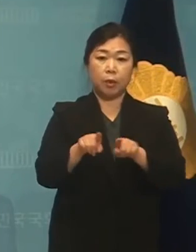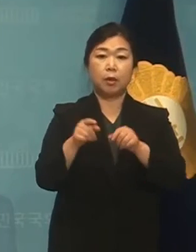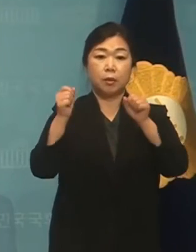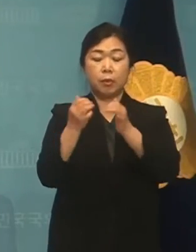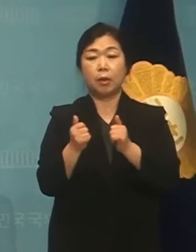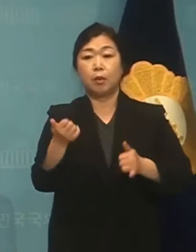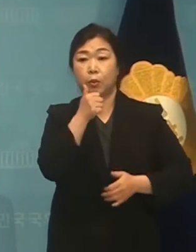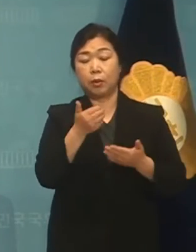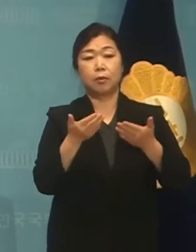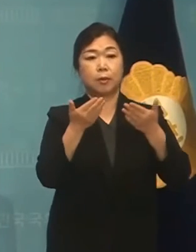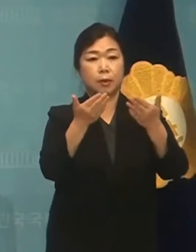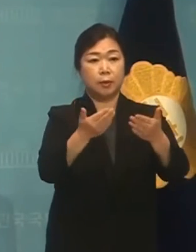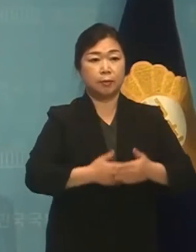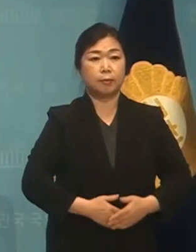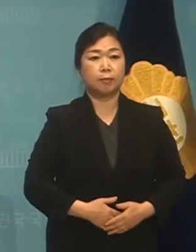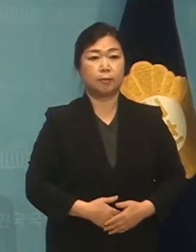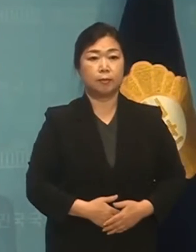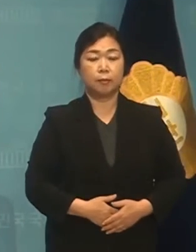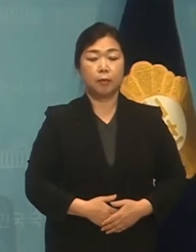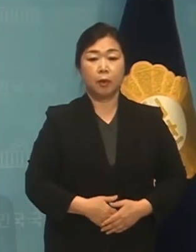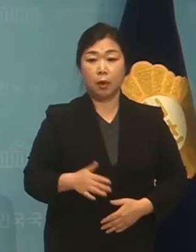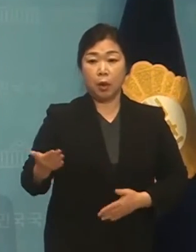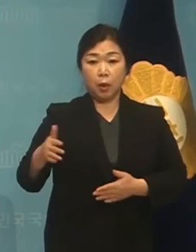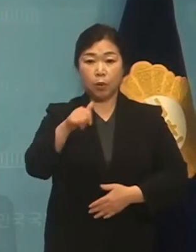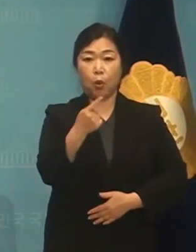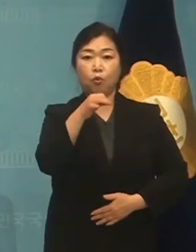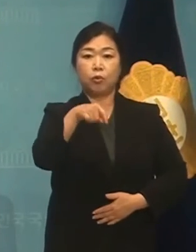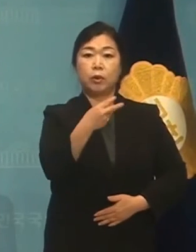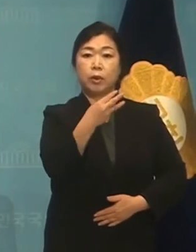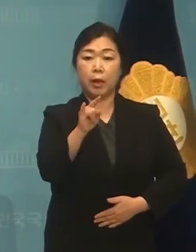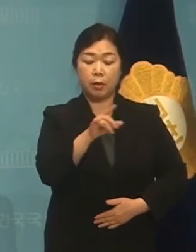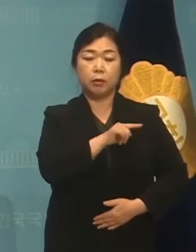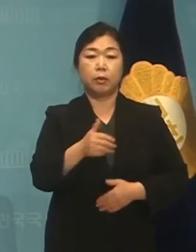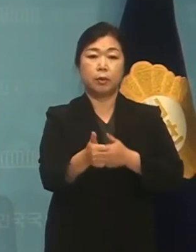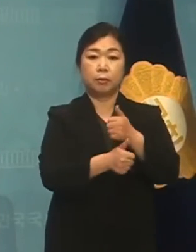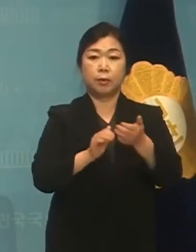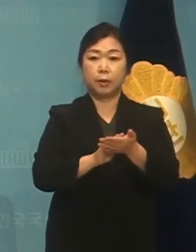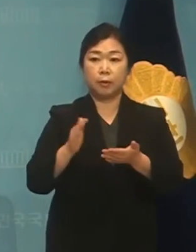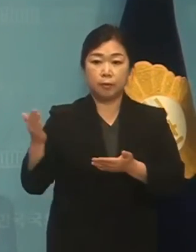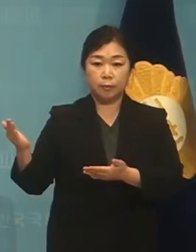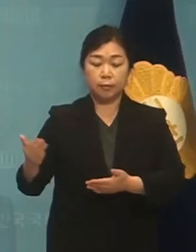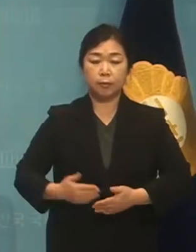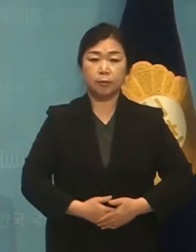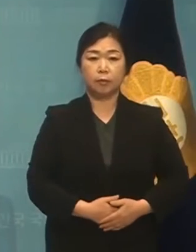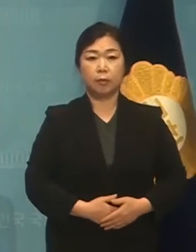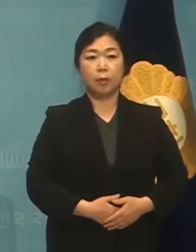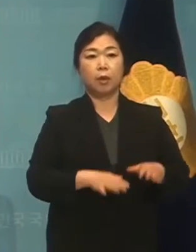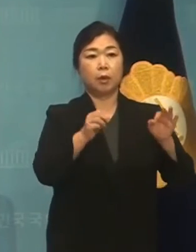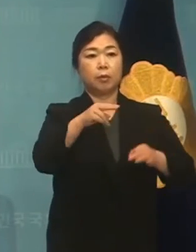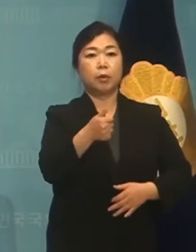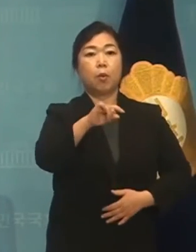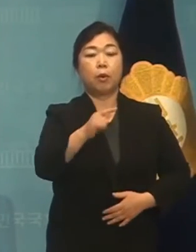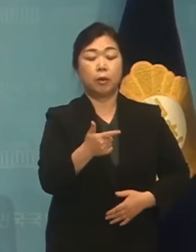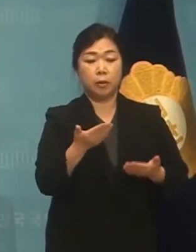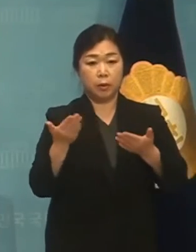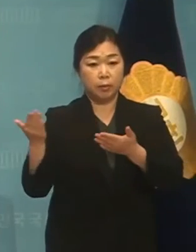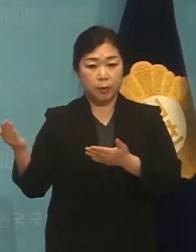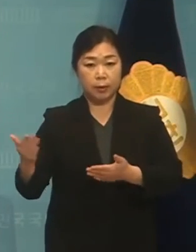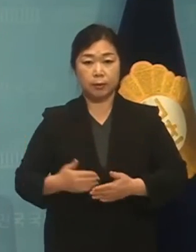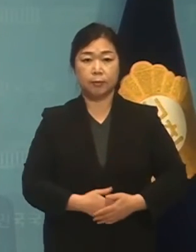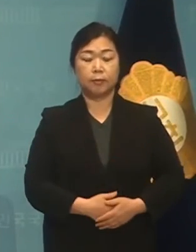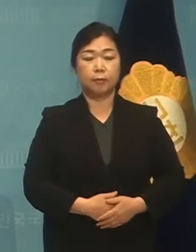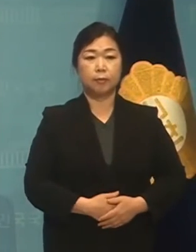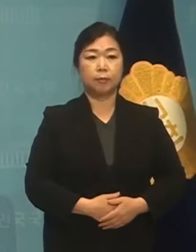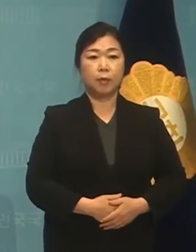의원님들 소개해드리겠습니다. 바로 앞에 노웅래 의원님 참석하셨습니다. 그리고 김승원 의원님